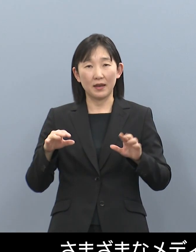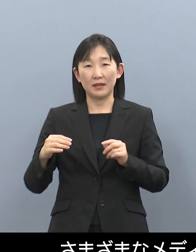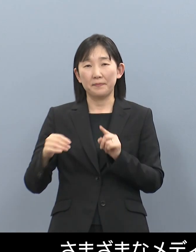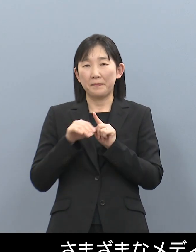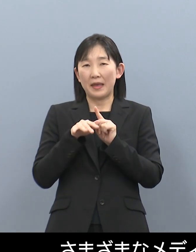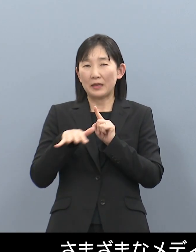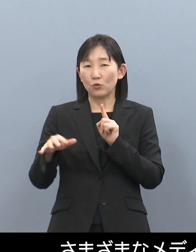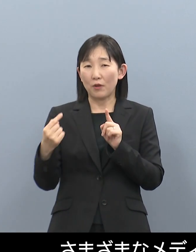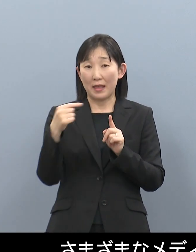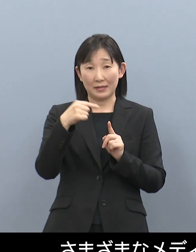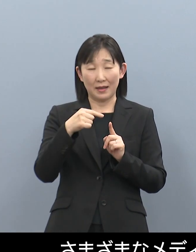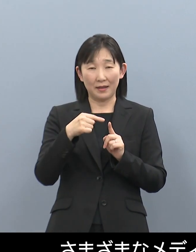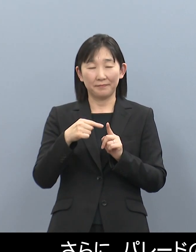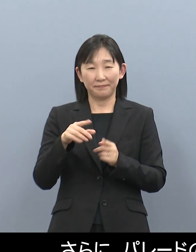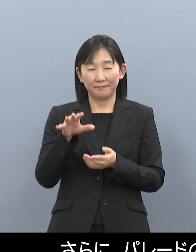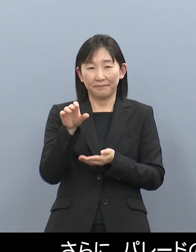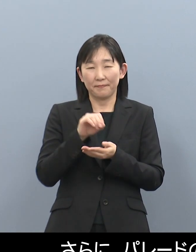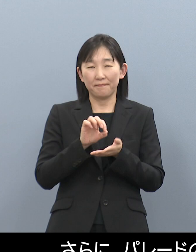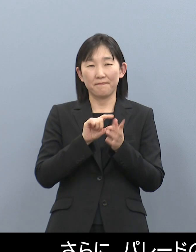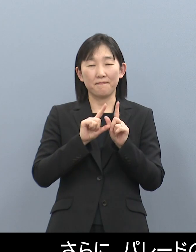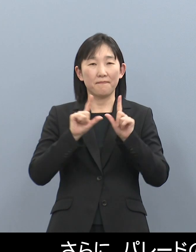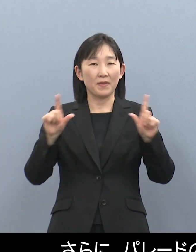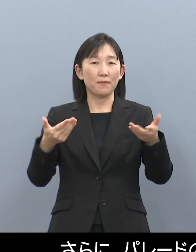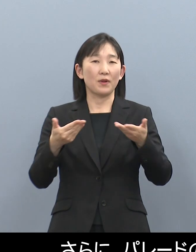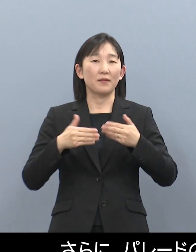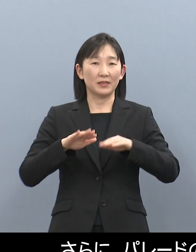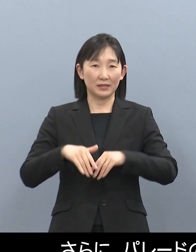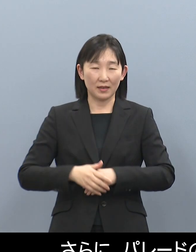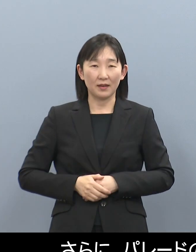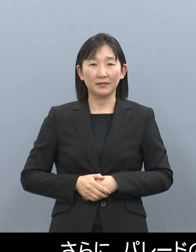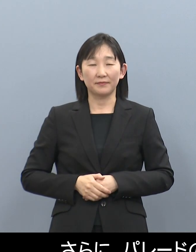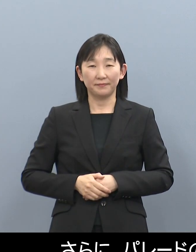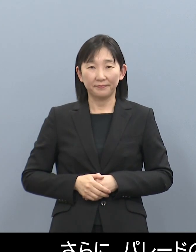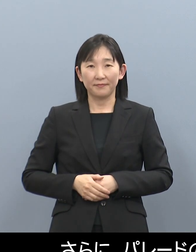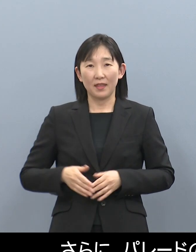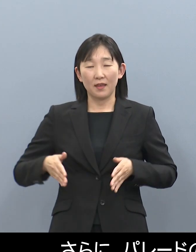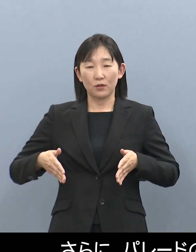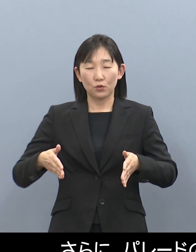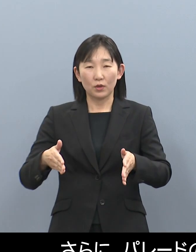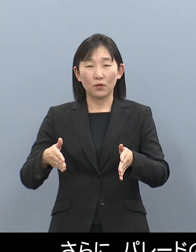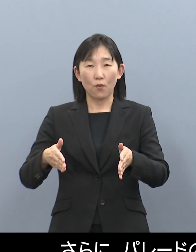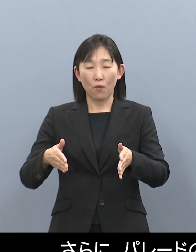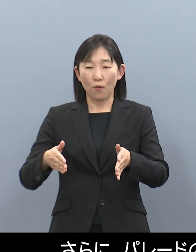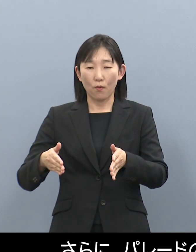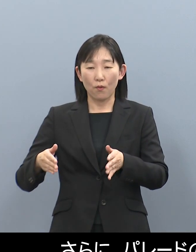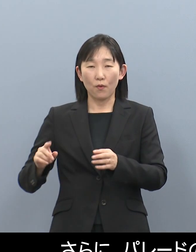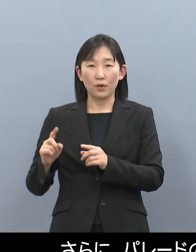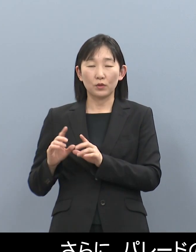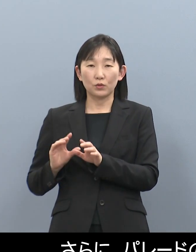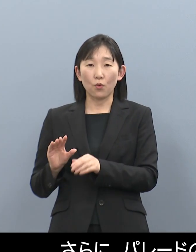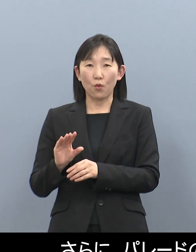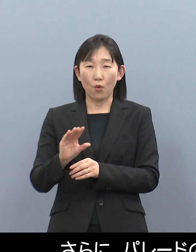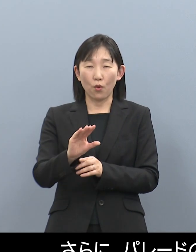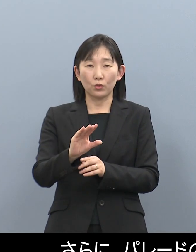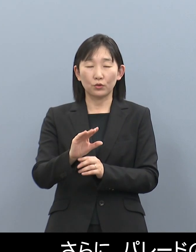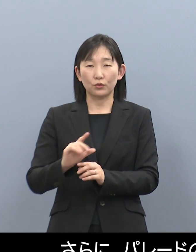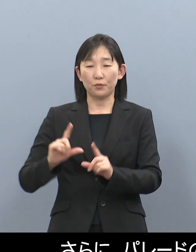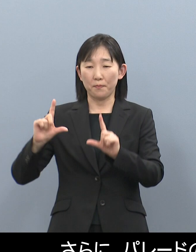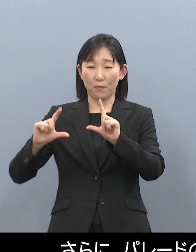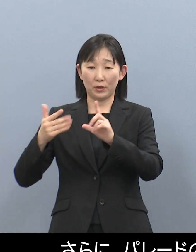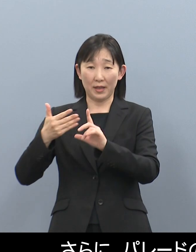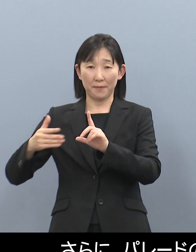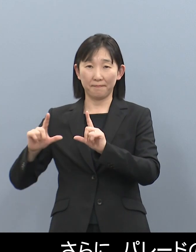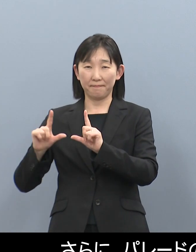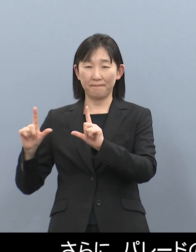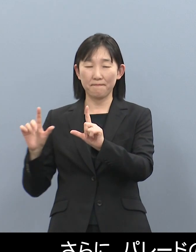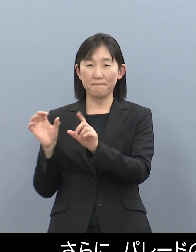いたところでございます。さらにパレードのストリート沿道などを走行する LED 車における